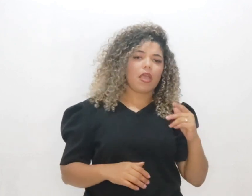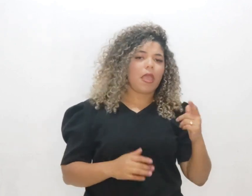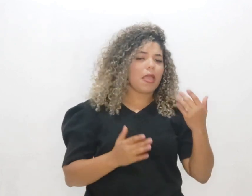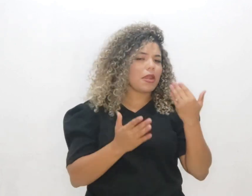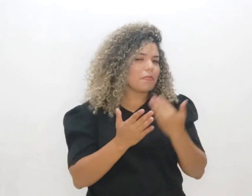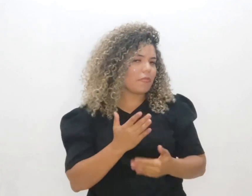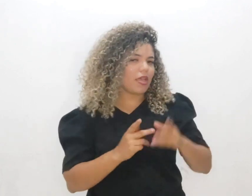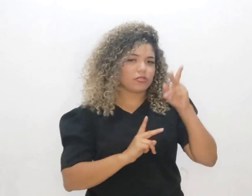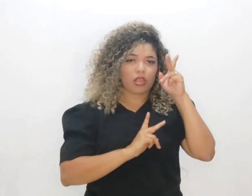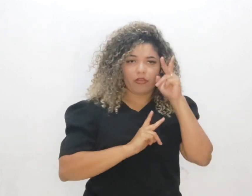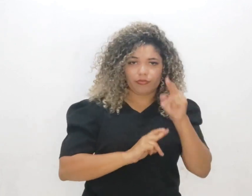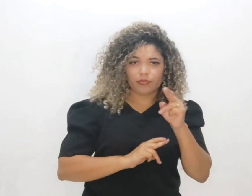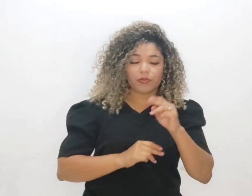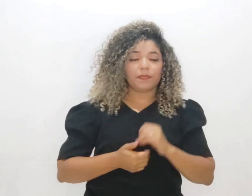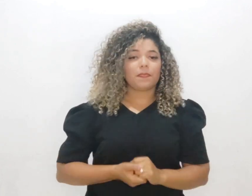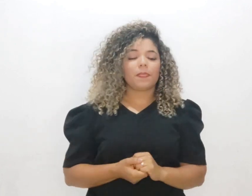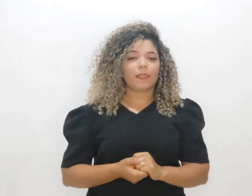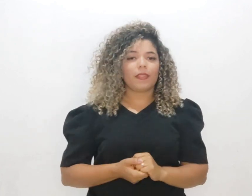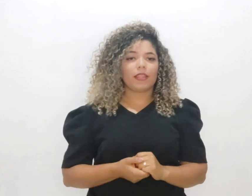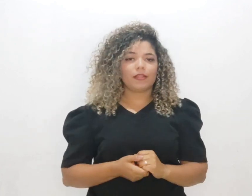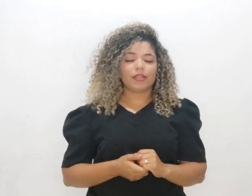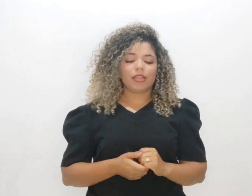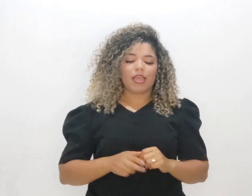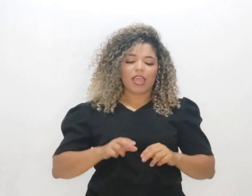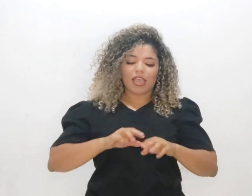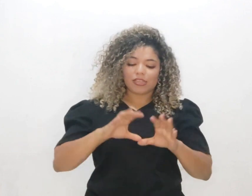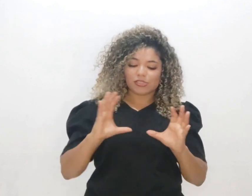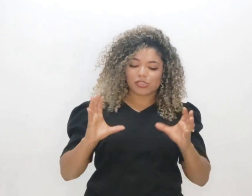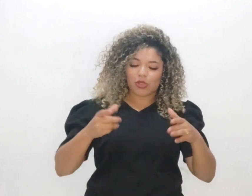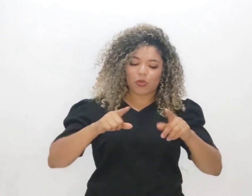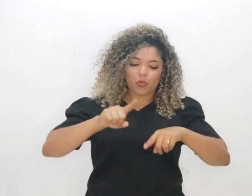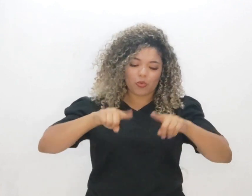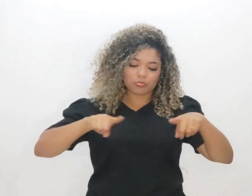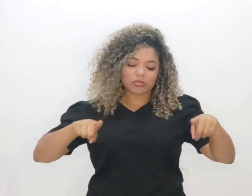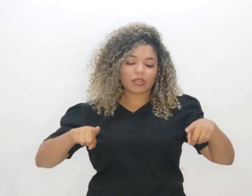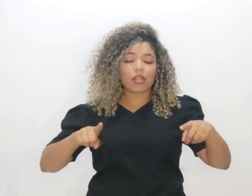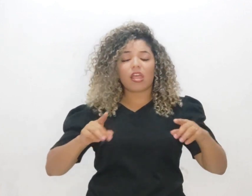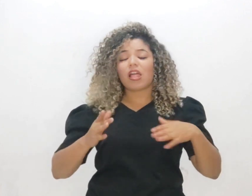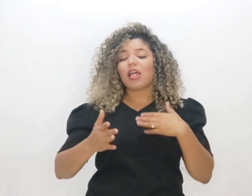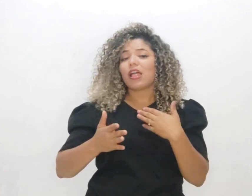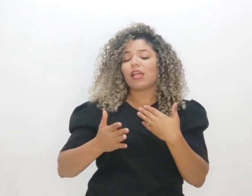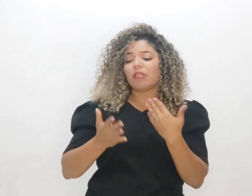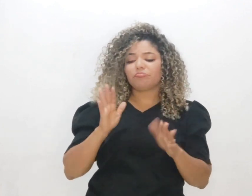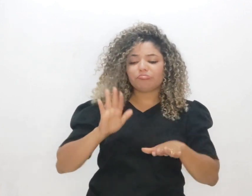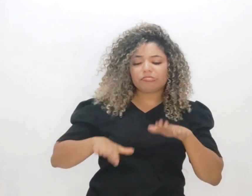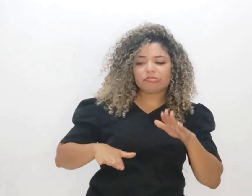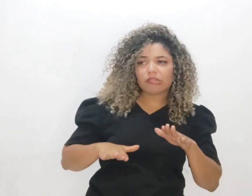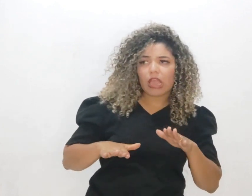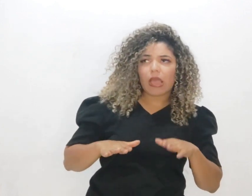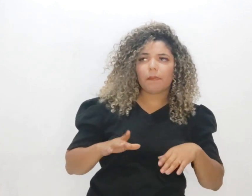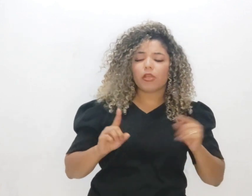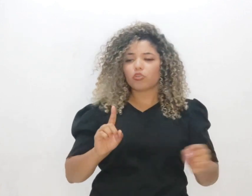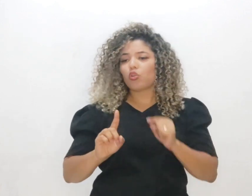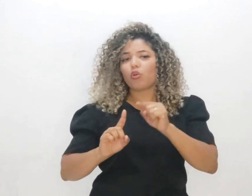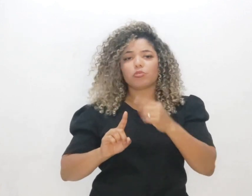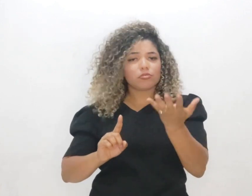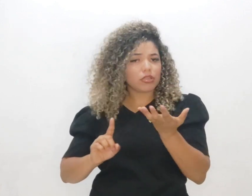torque. Esse conjunto de engrenagens vai depender do objetivo do nosso projeto, da capacidade de acoplar